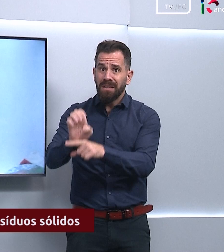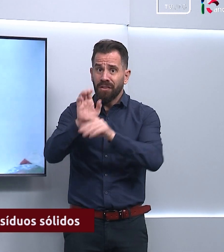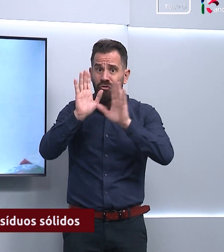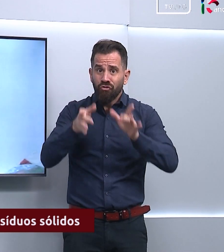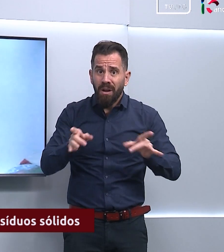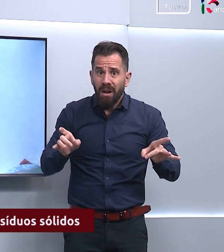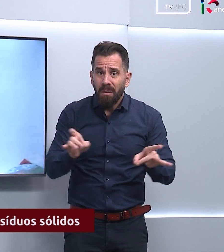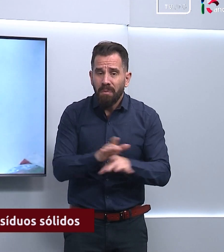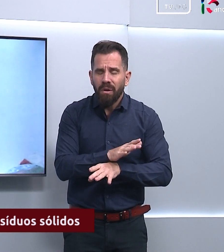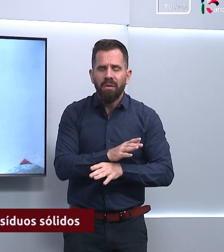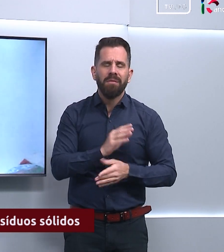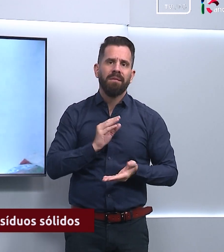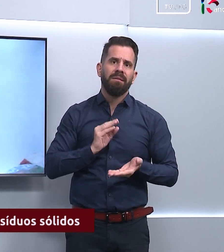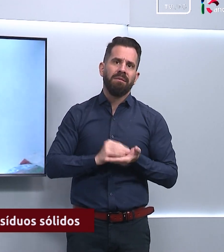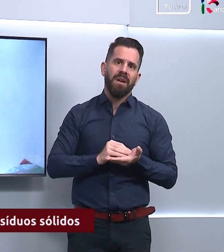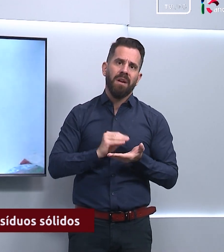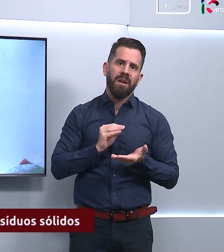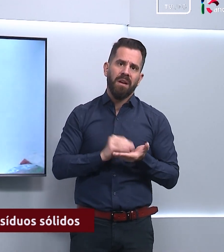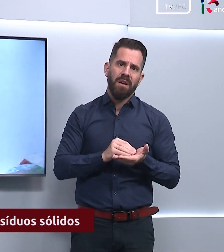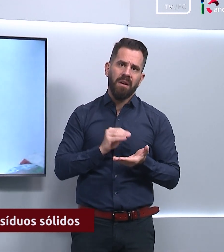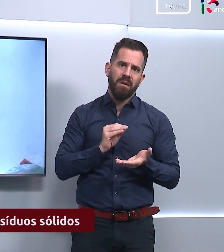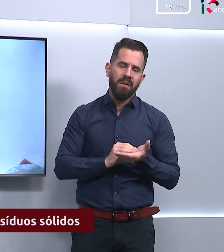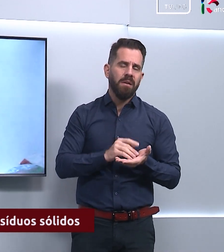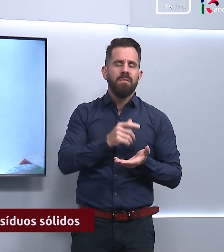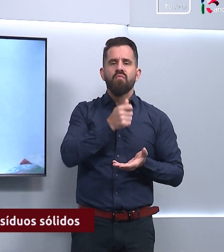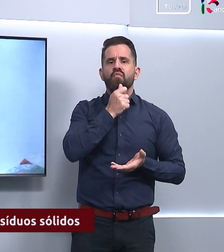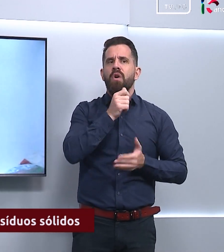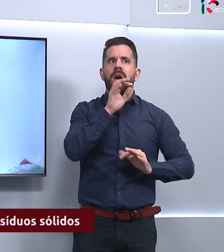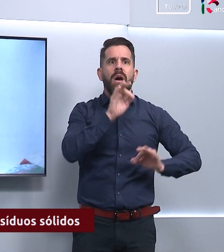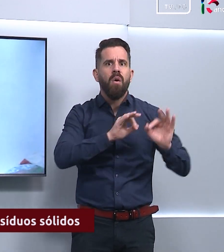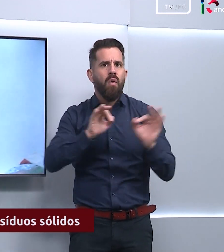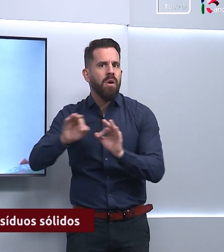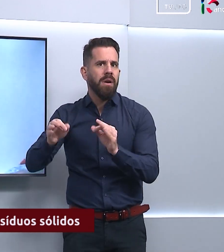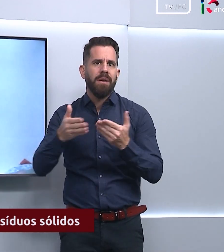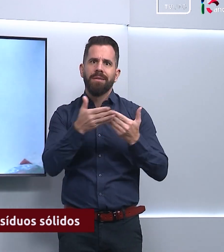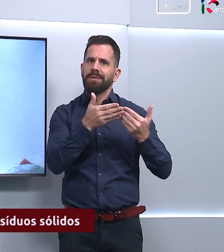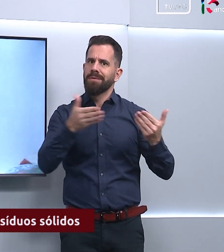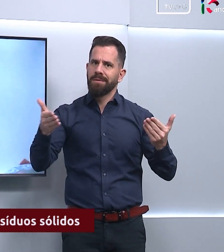estados estão organizados para essa logística reversa.